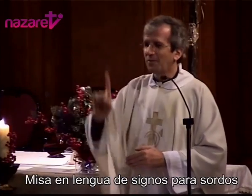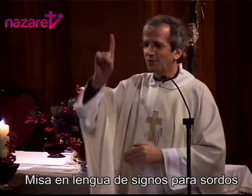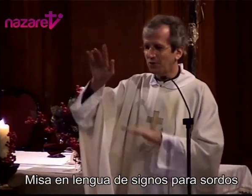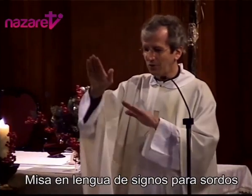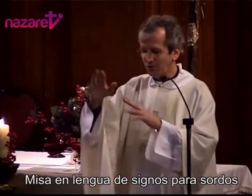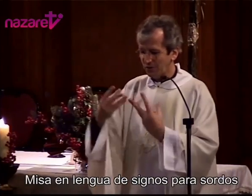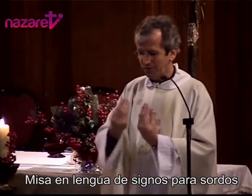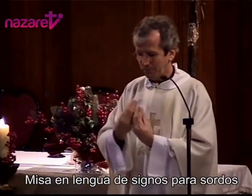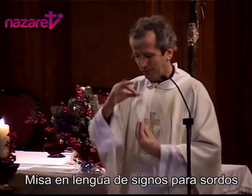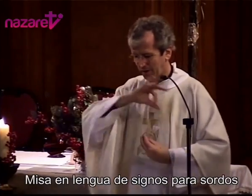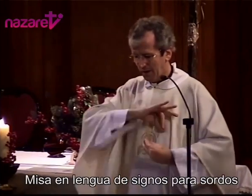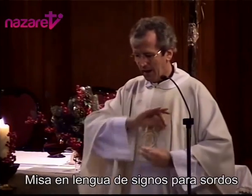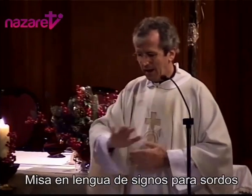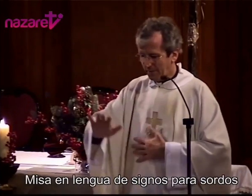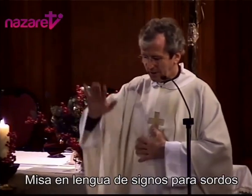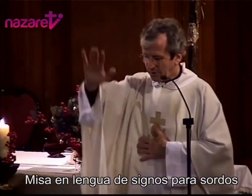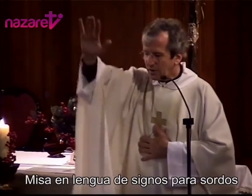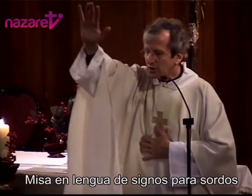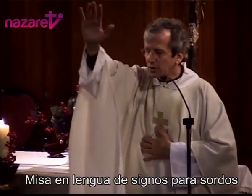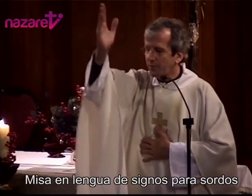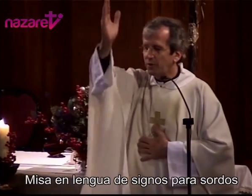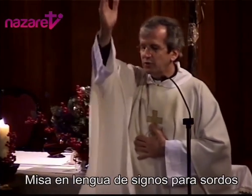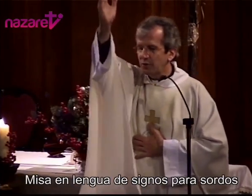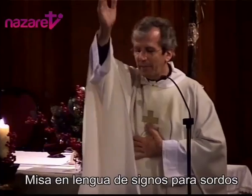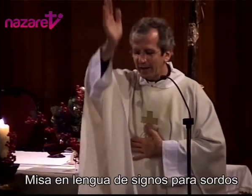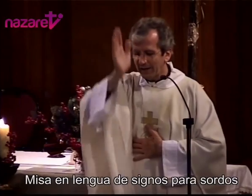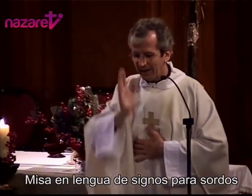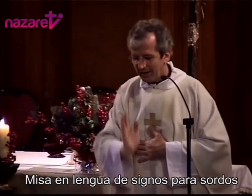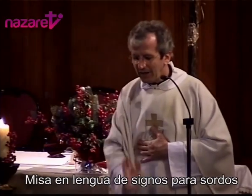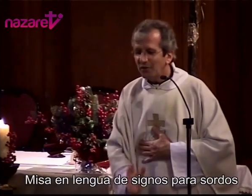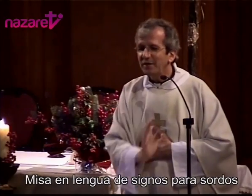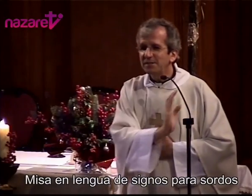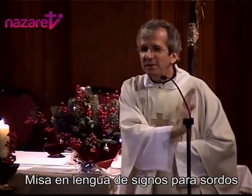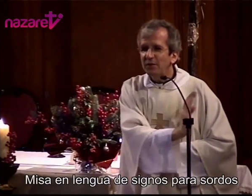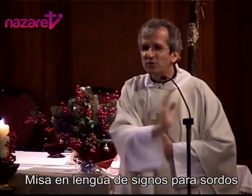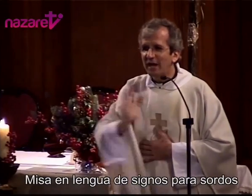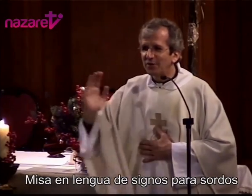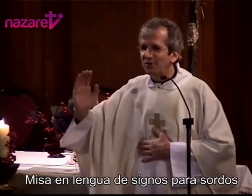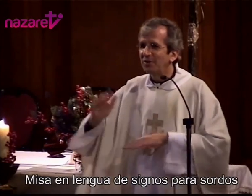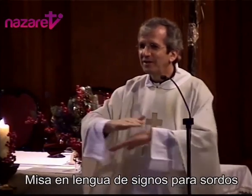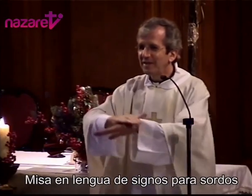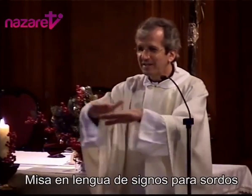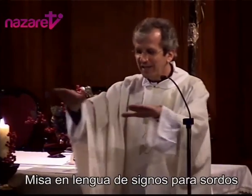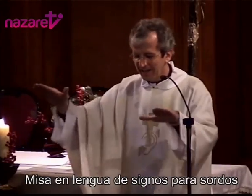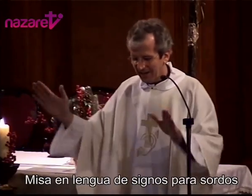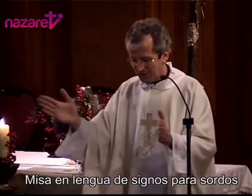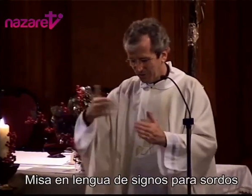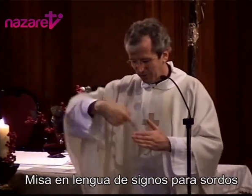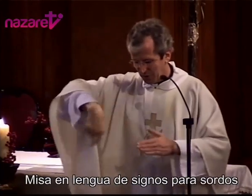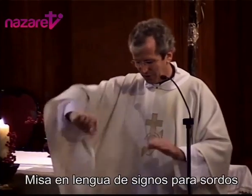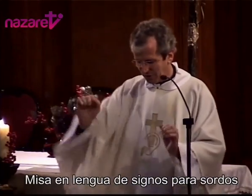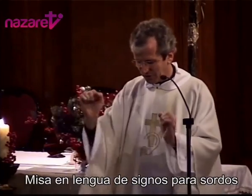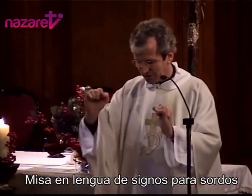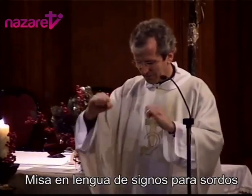esté con vosotros. Y con tu espíritu. La bendición de Dios Todopoderoso, Padre, Hijo y Espíritu Santo, descienda